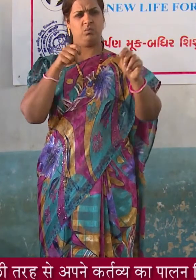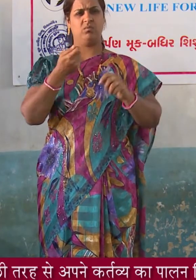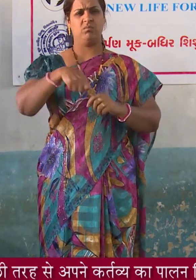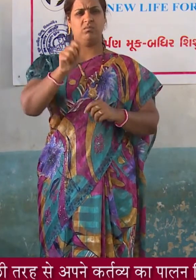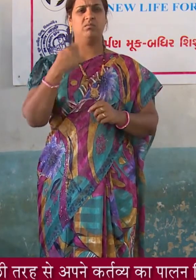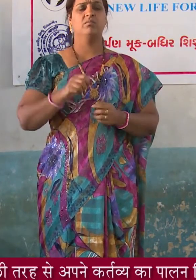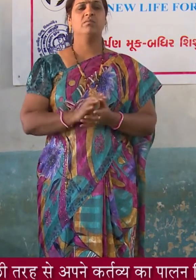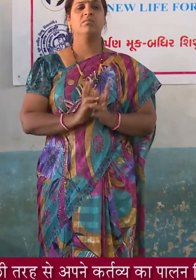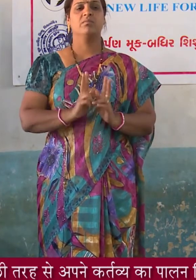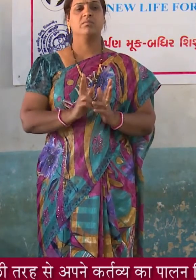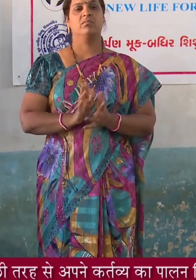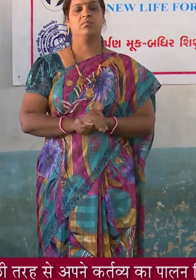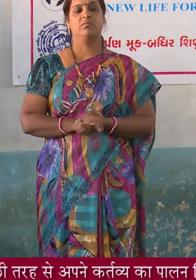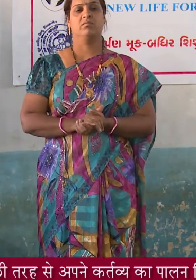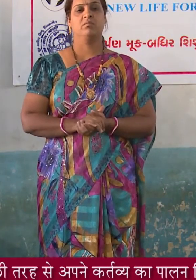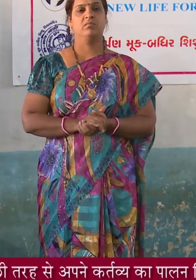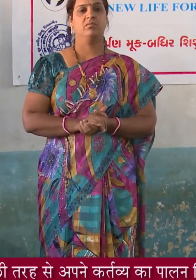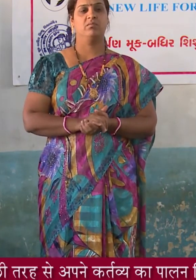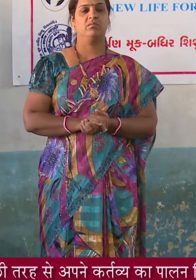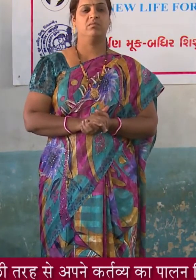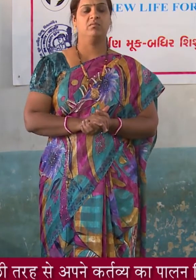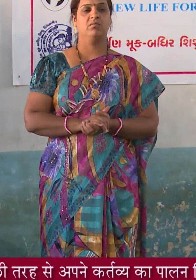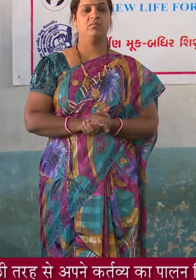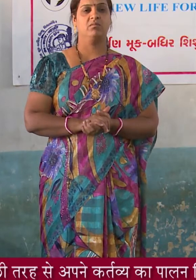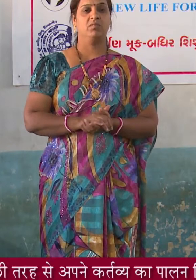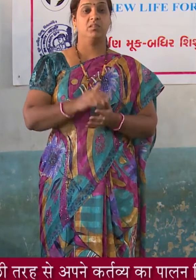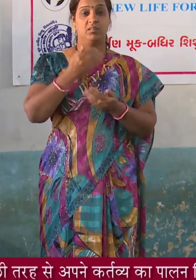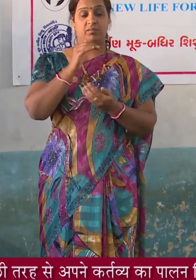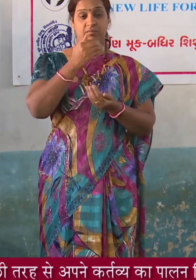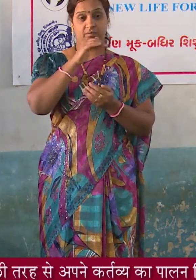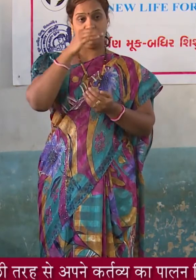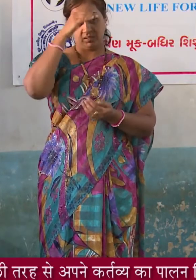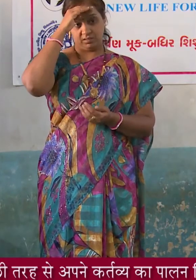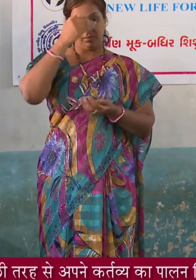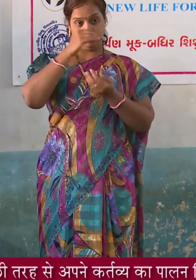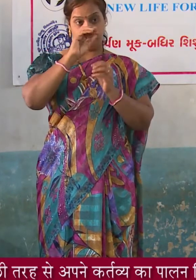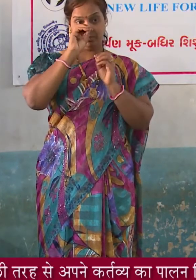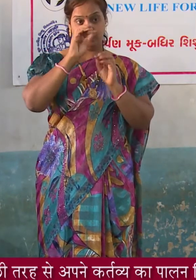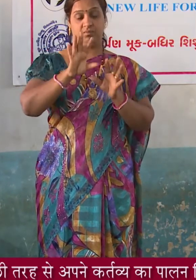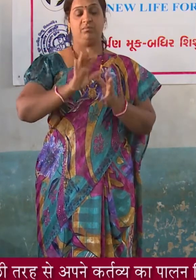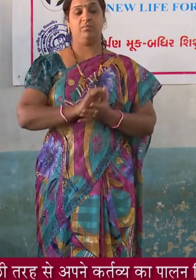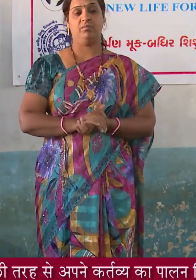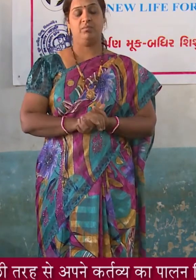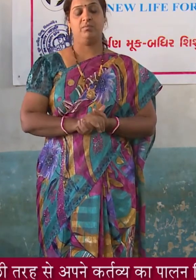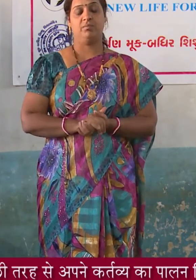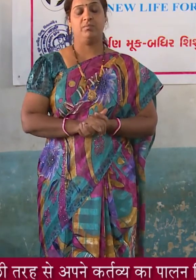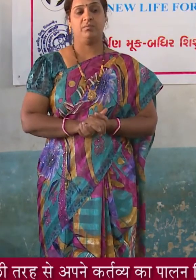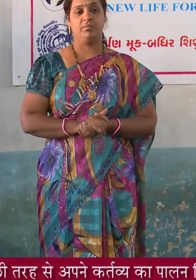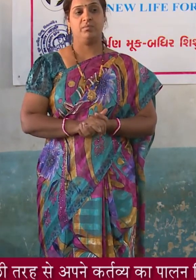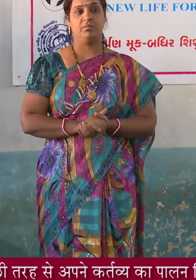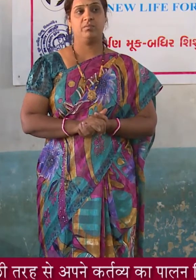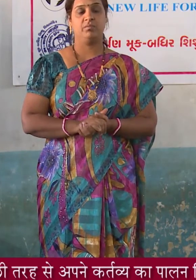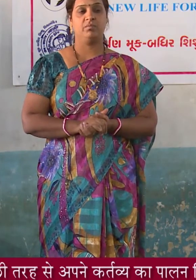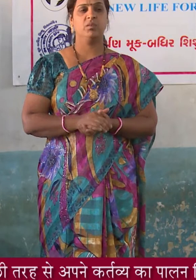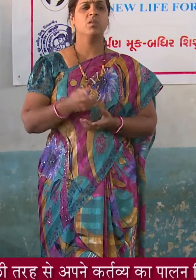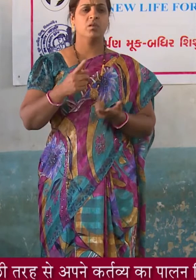उसको उधर वीर चक्र आदि मेडल मिल रहे हैं। और दूसरा एक सैनिक था, उसने